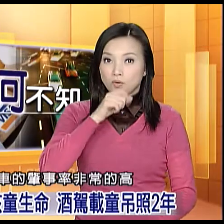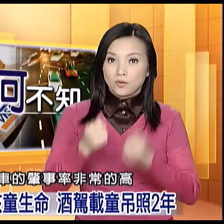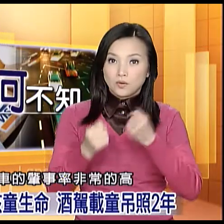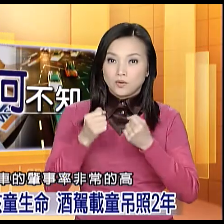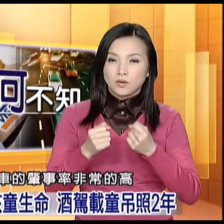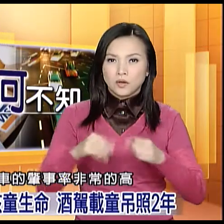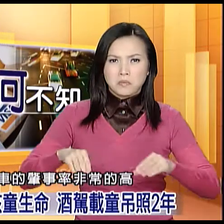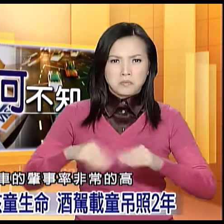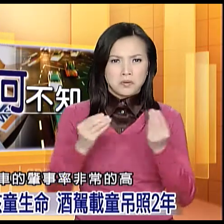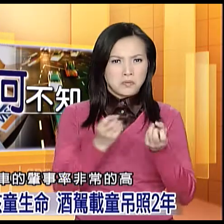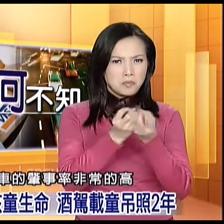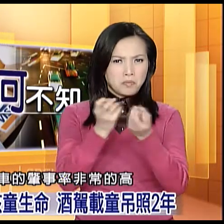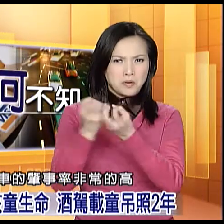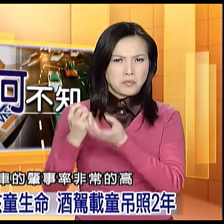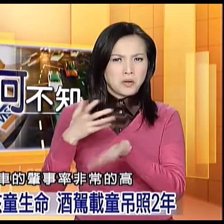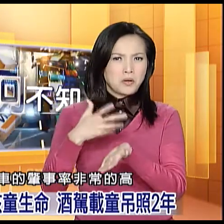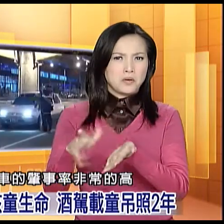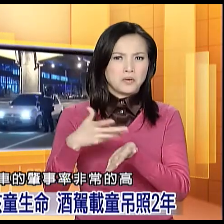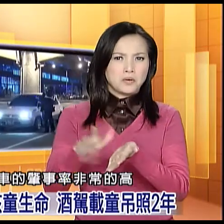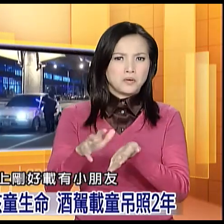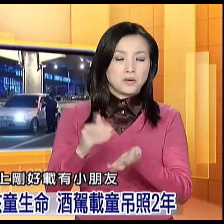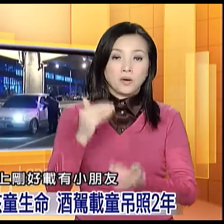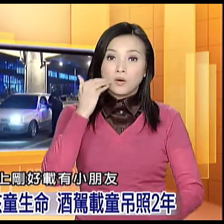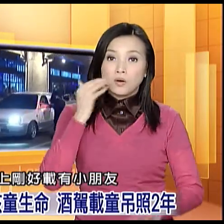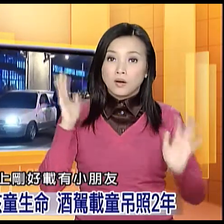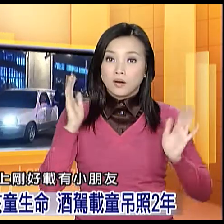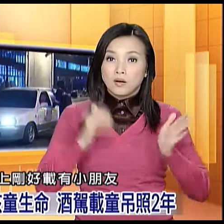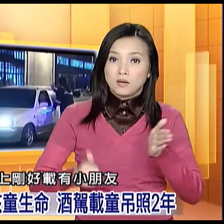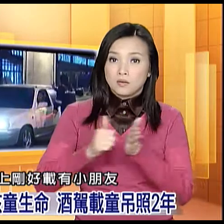驾车的肇事率非常的高。如果车上刚好载有